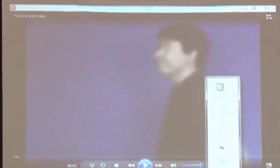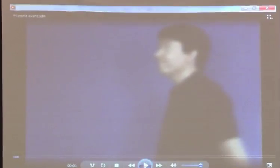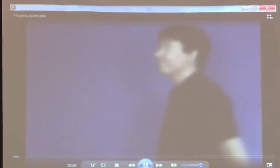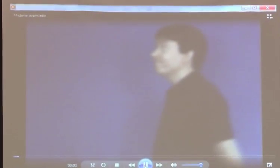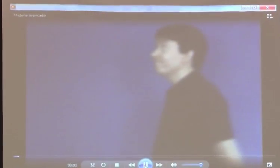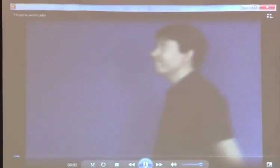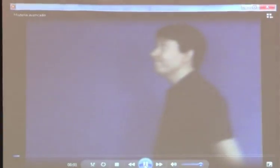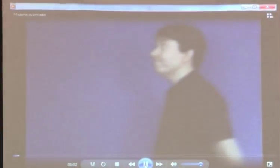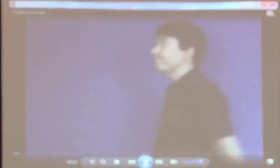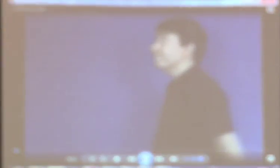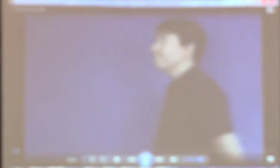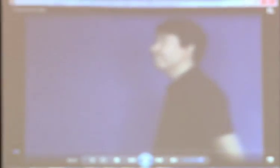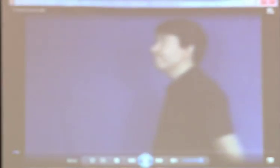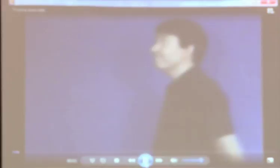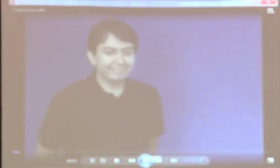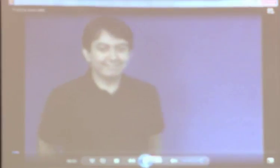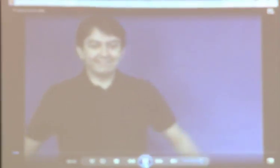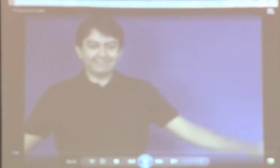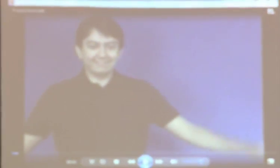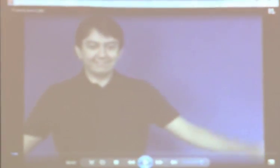São 2 etapas.